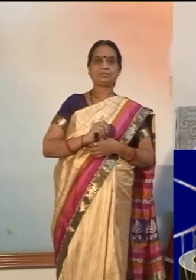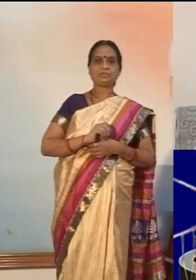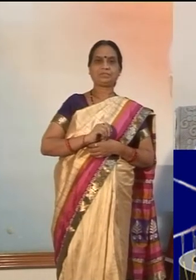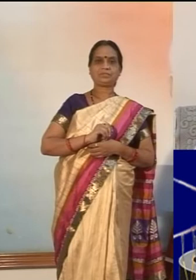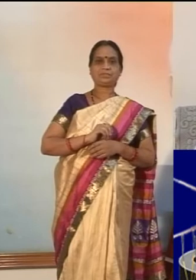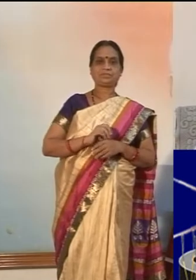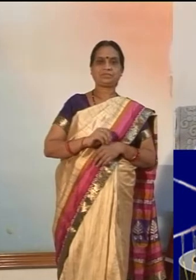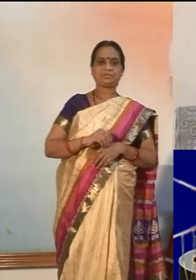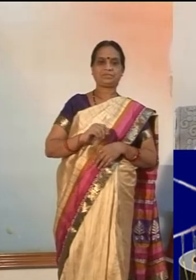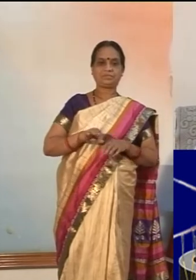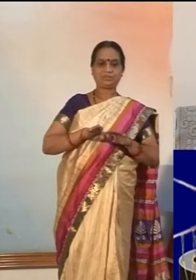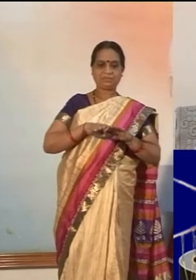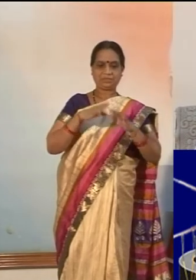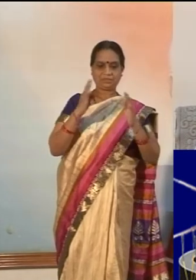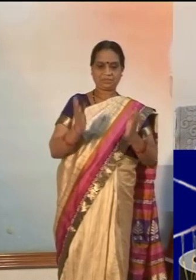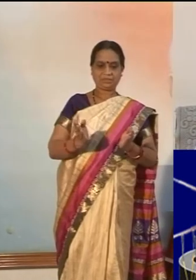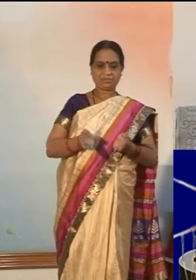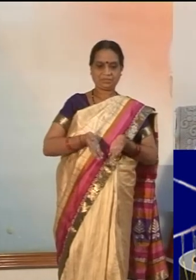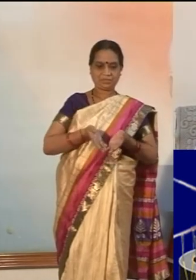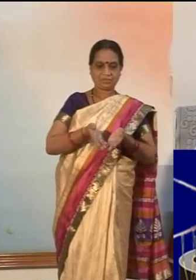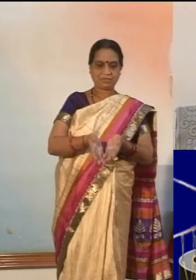ज्योतिर्लिंग के रूप में पूजा जाता है।